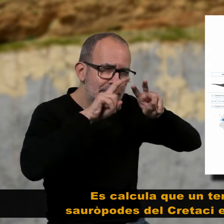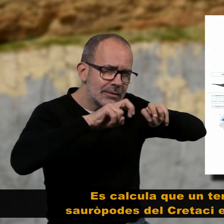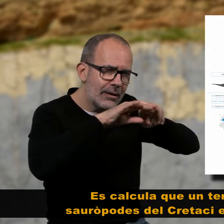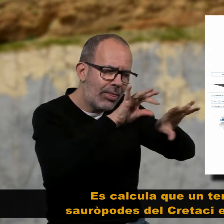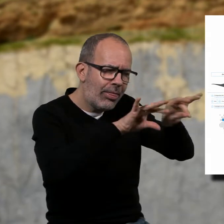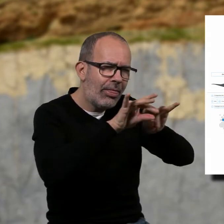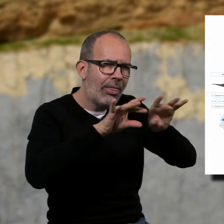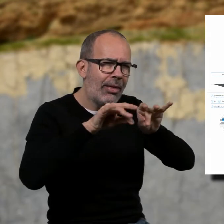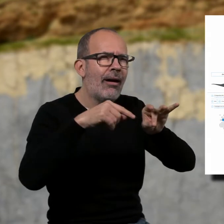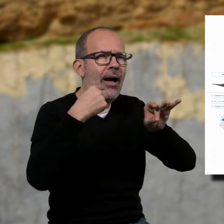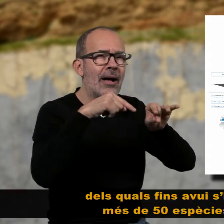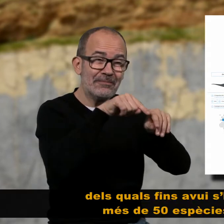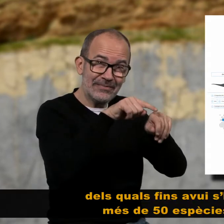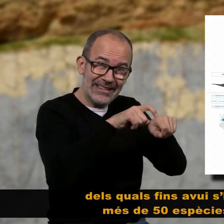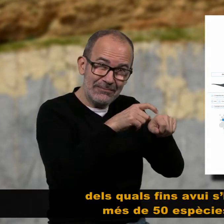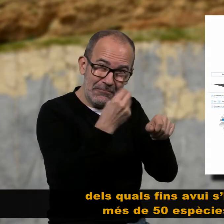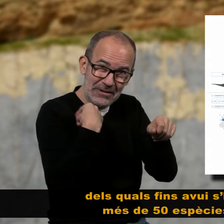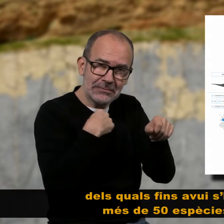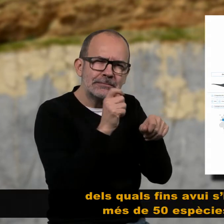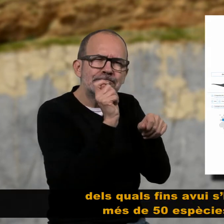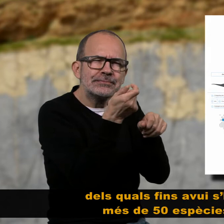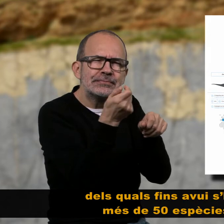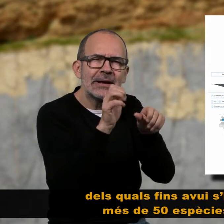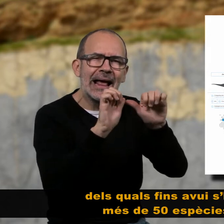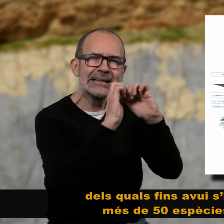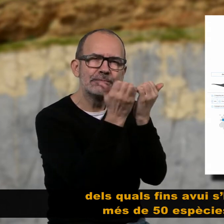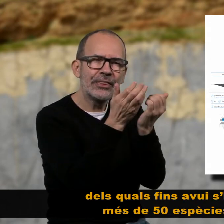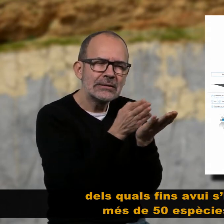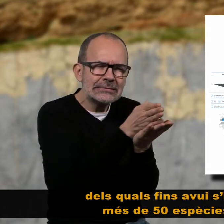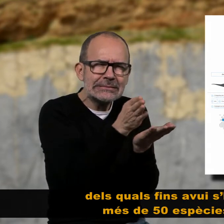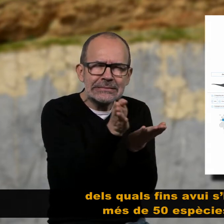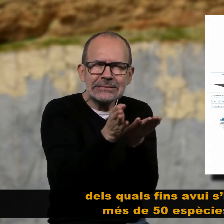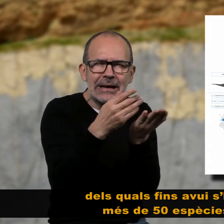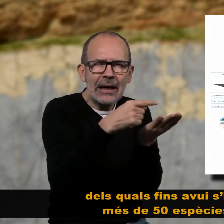dels quals fins avui s'han identificat més de 50 espècies diferents.